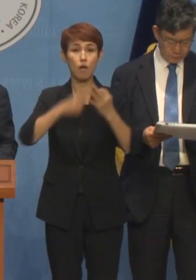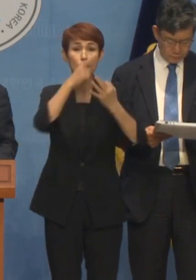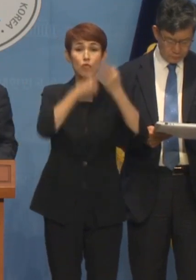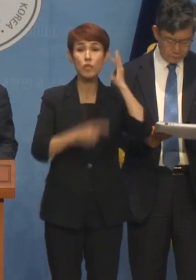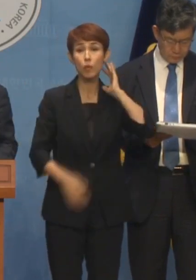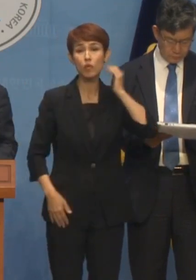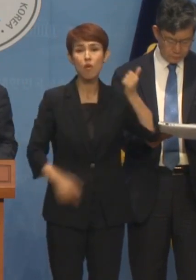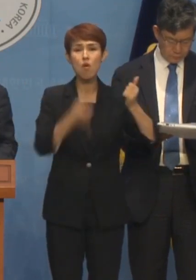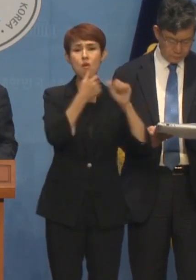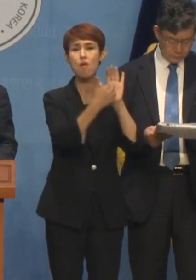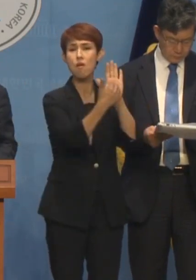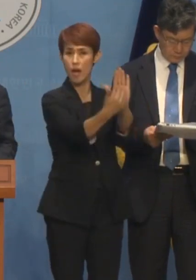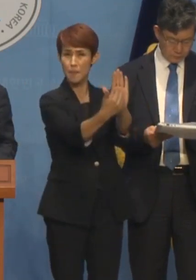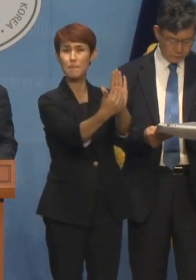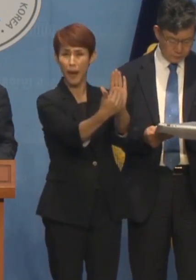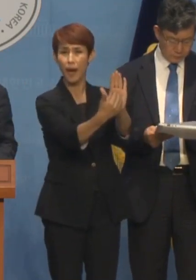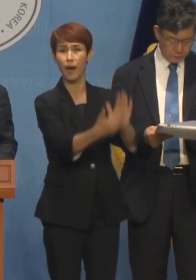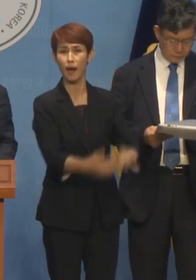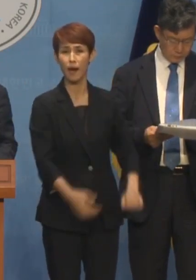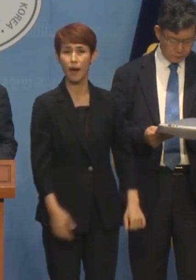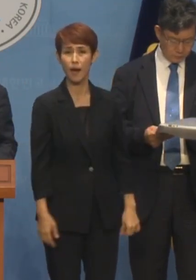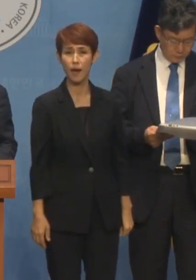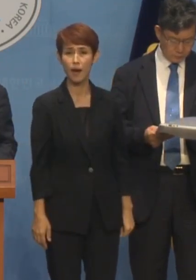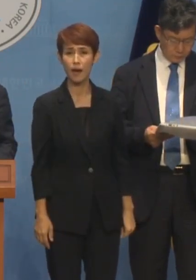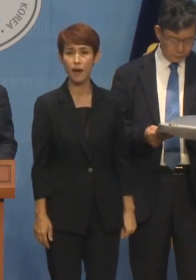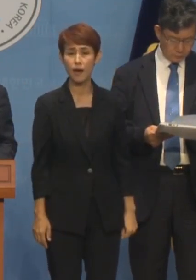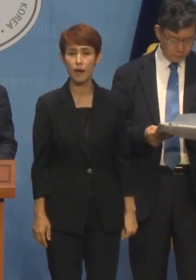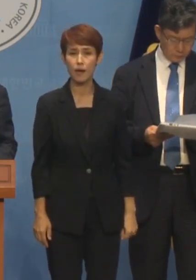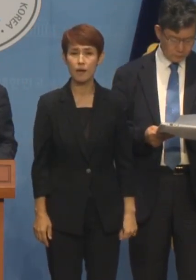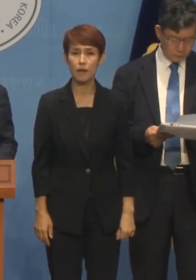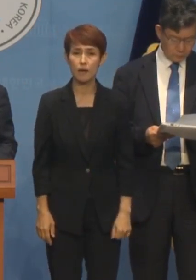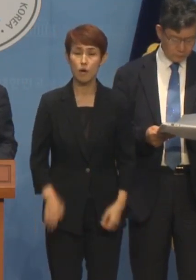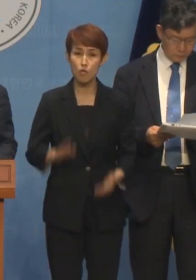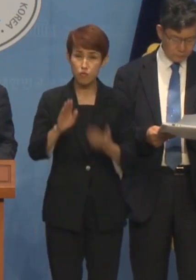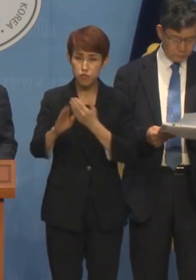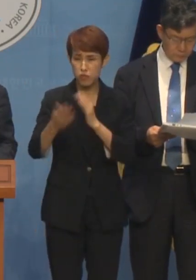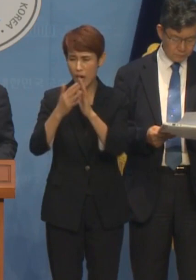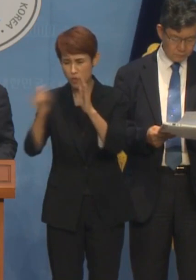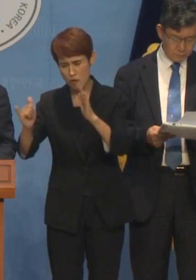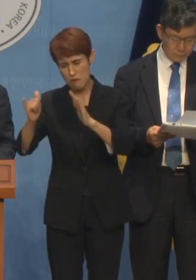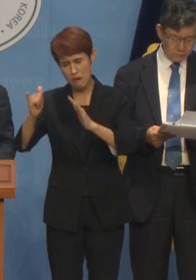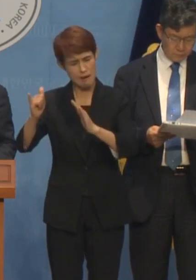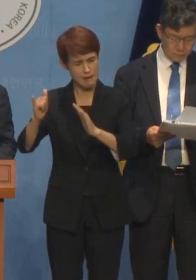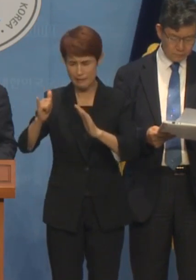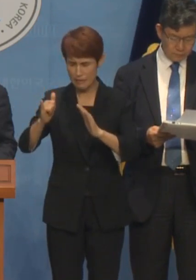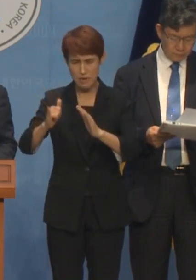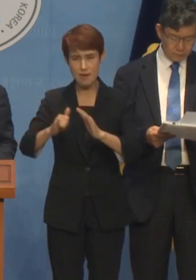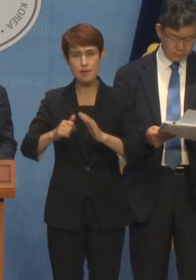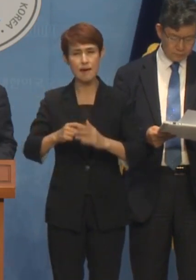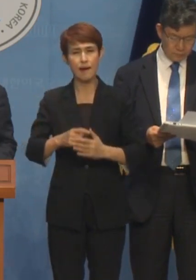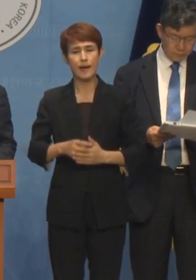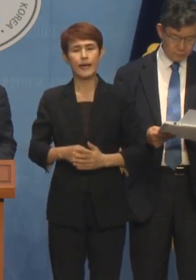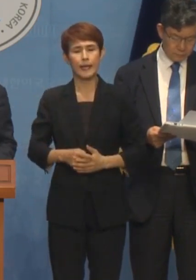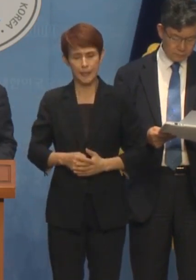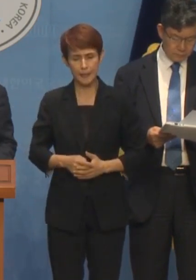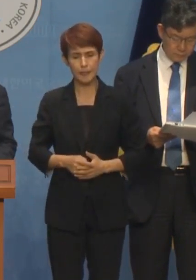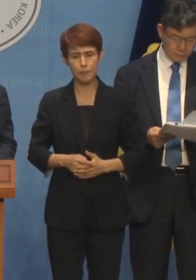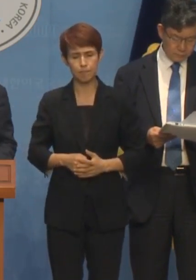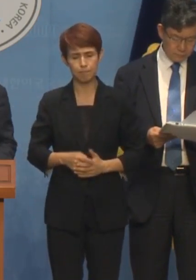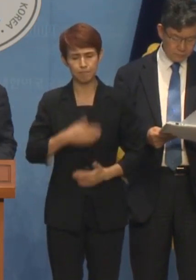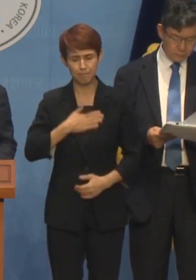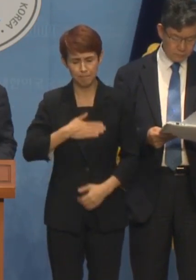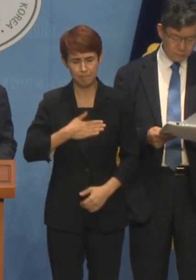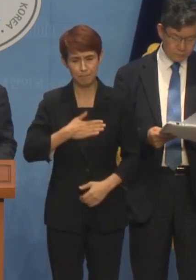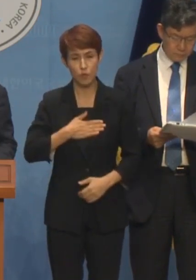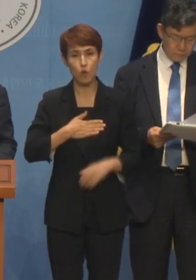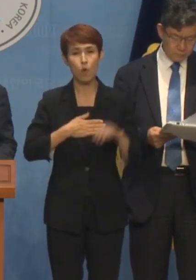대통령은 거부권을 행사하였습니다. 이후 유가족들이 눈물을 머금고 크게 양보하면서 올해